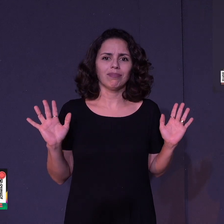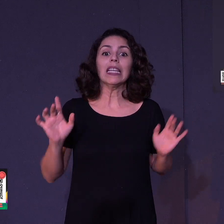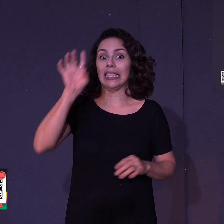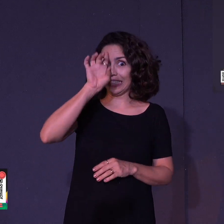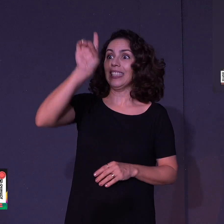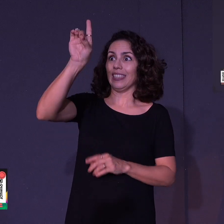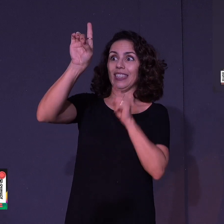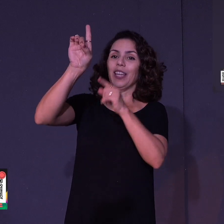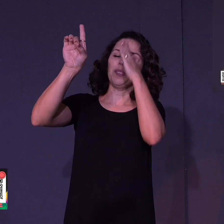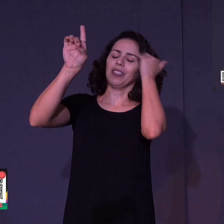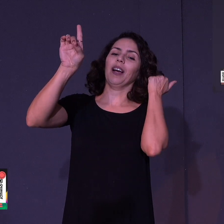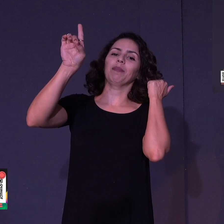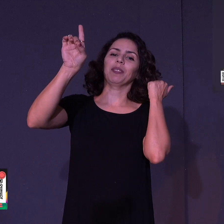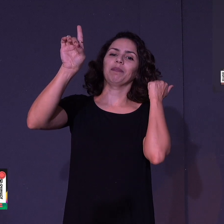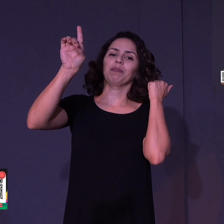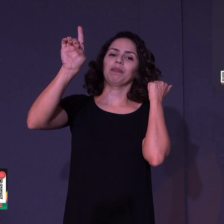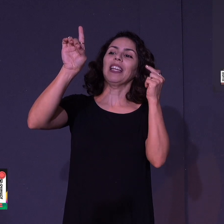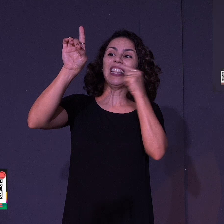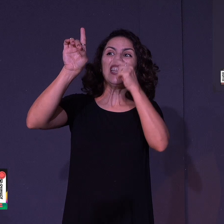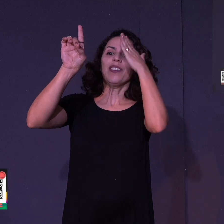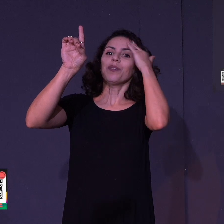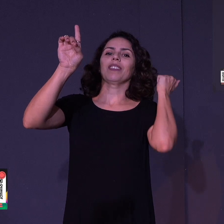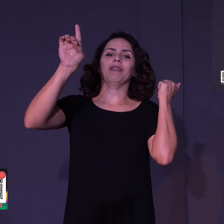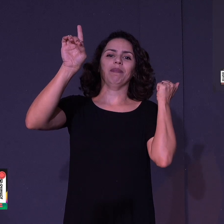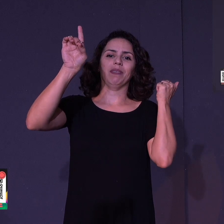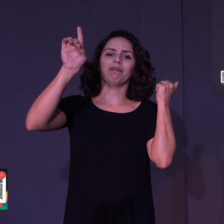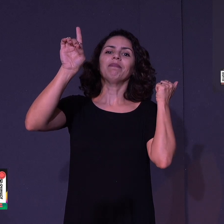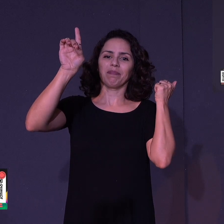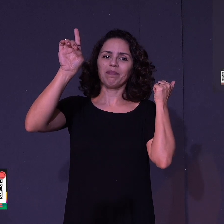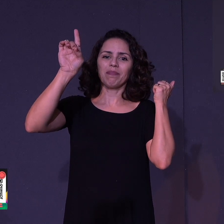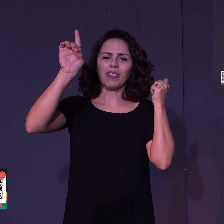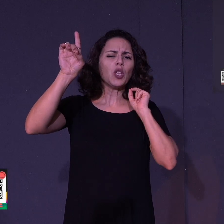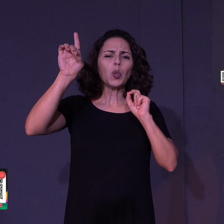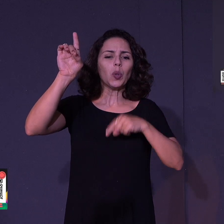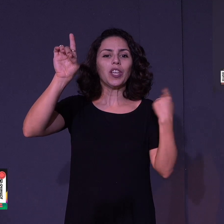aguentar. O que nós precisamos fazer é desfrutar da verdadeira paz.